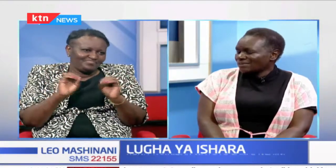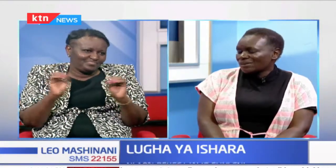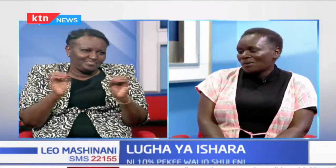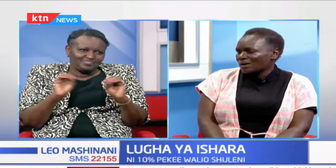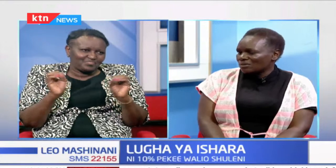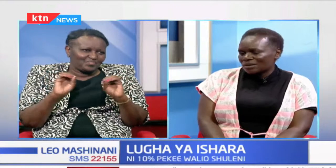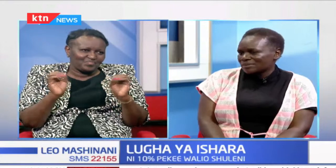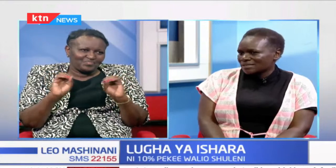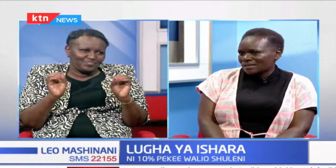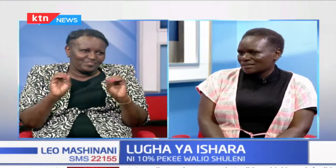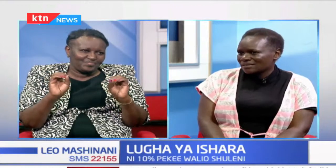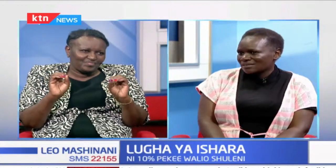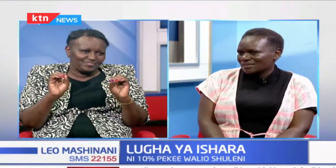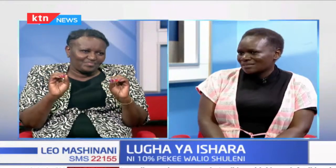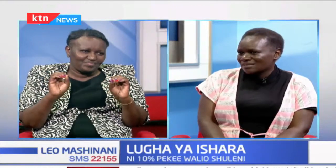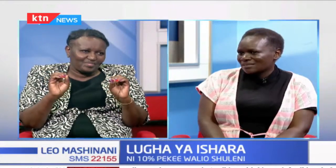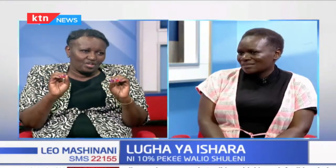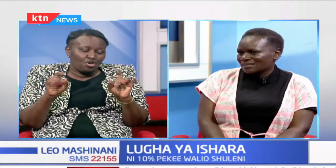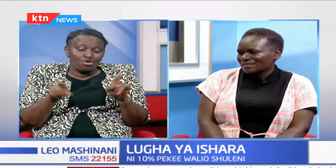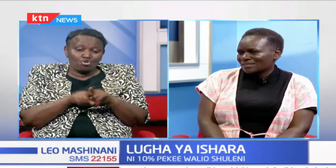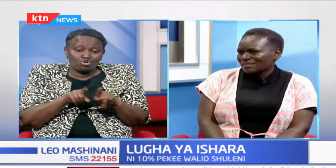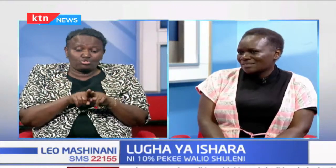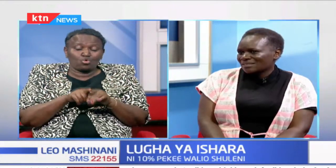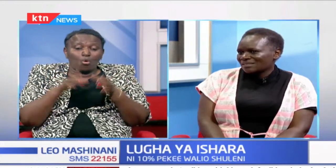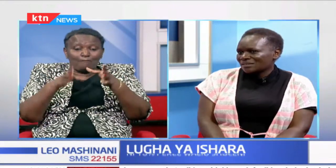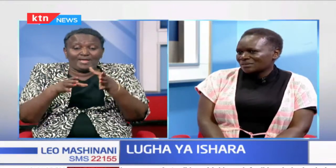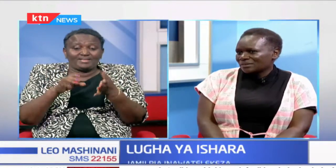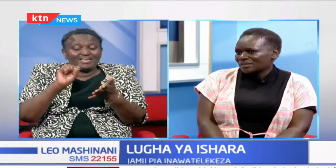Kama deaf hawako kabisa.